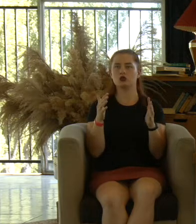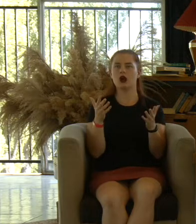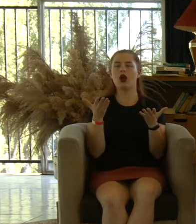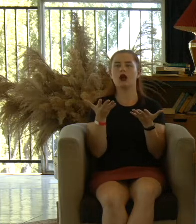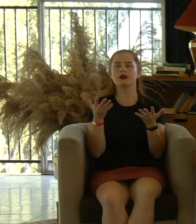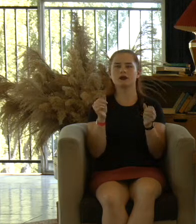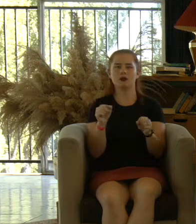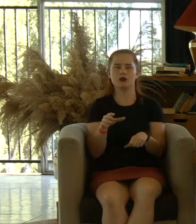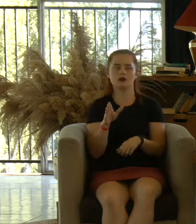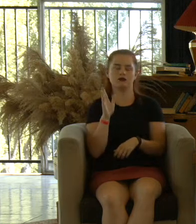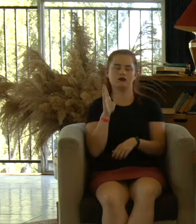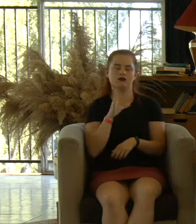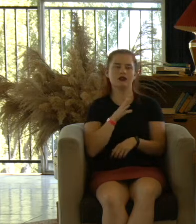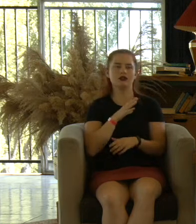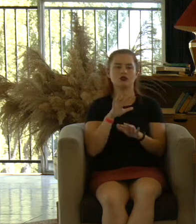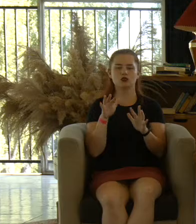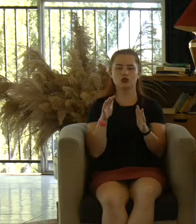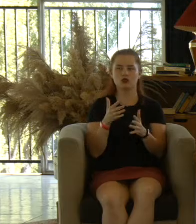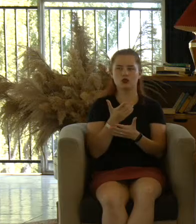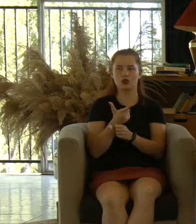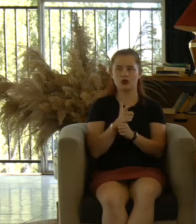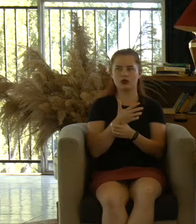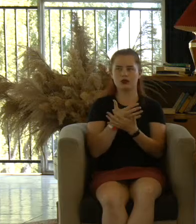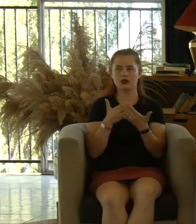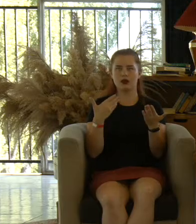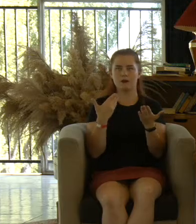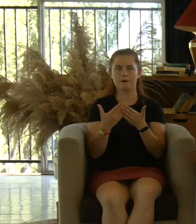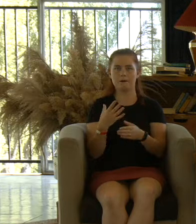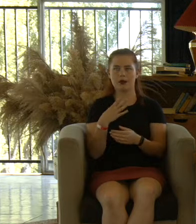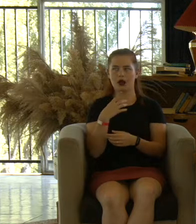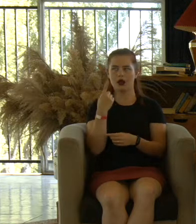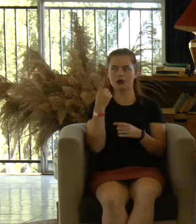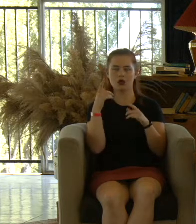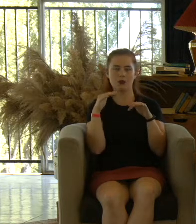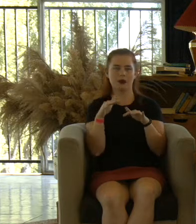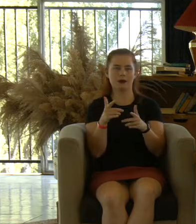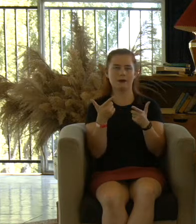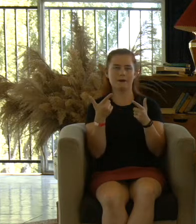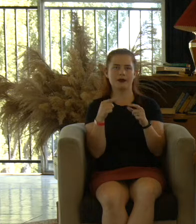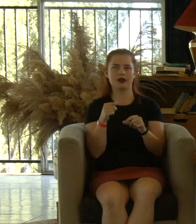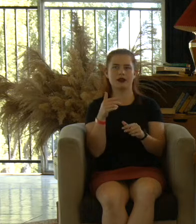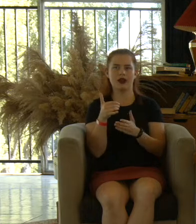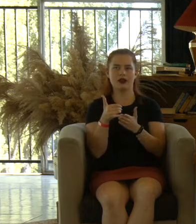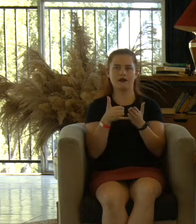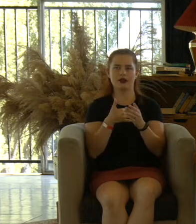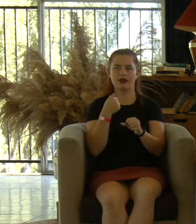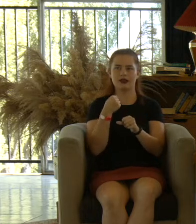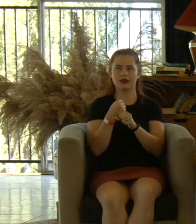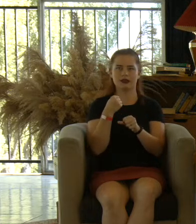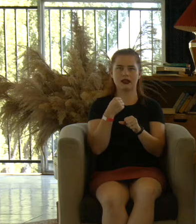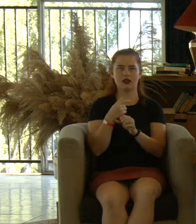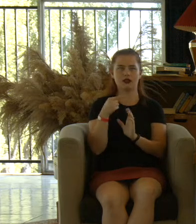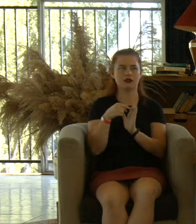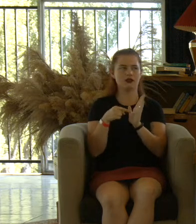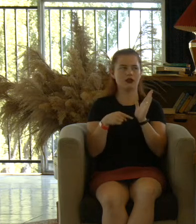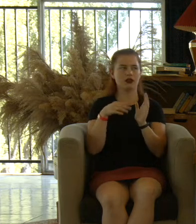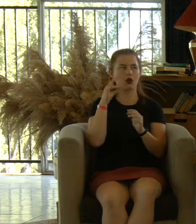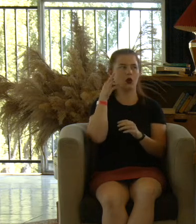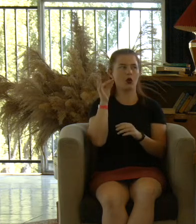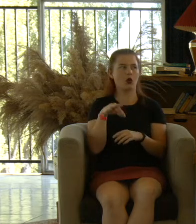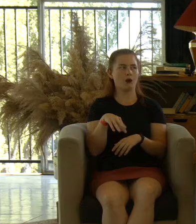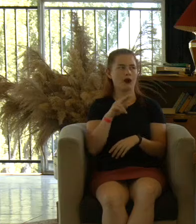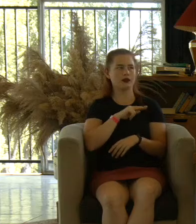быть случаи? Очень разные. Например, я был на одном мероприятии, где виноделы делились опытом работы на